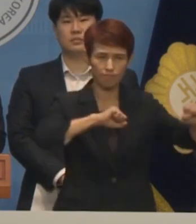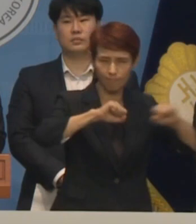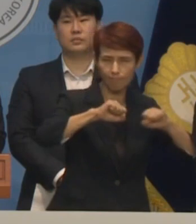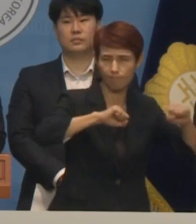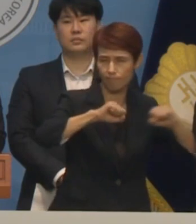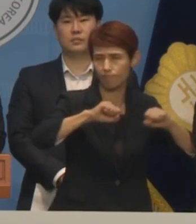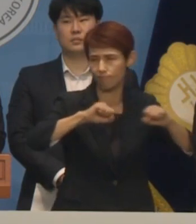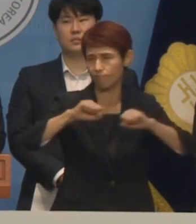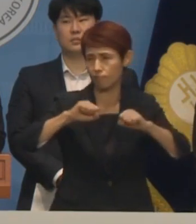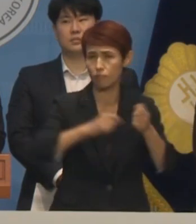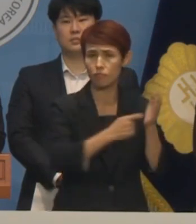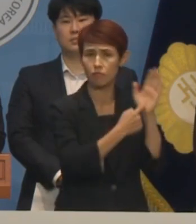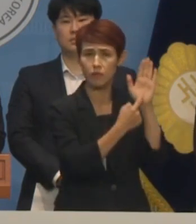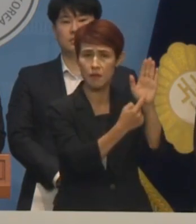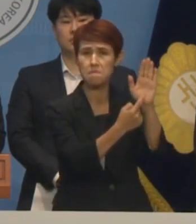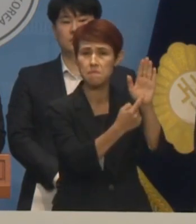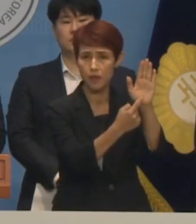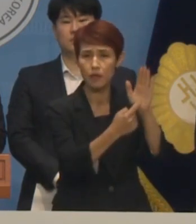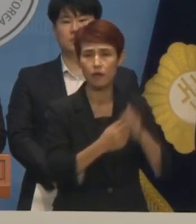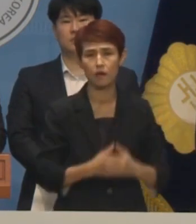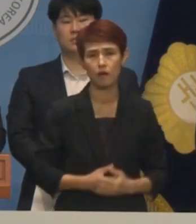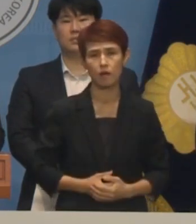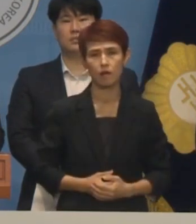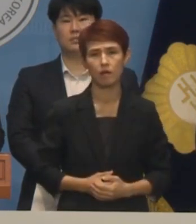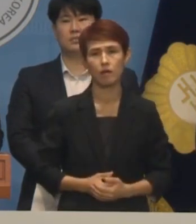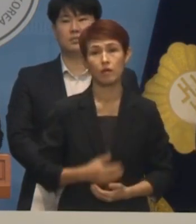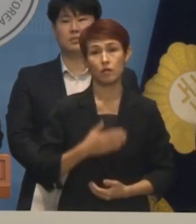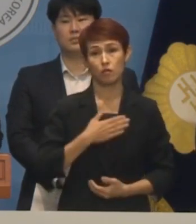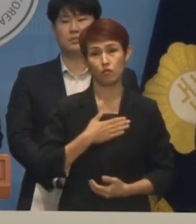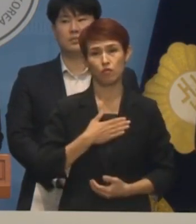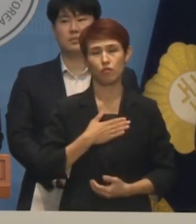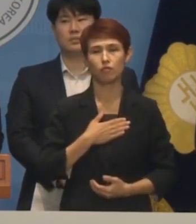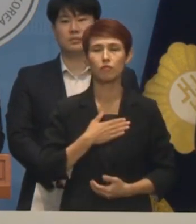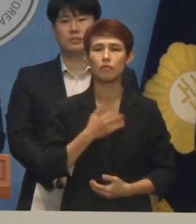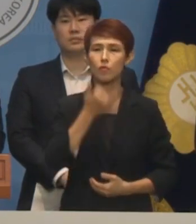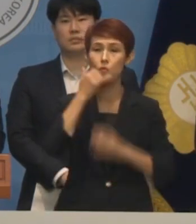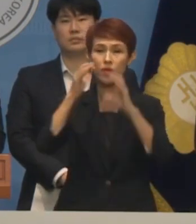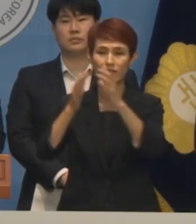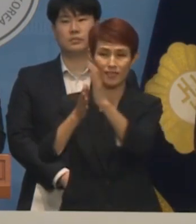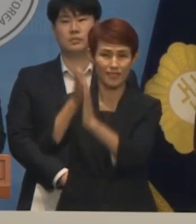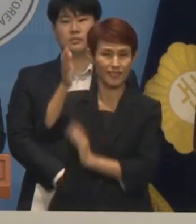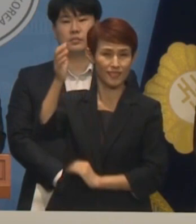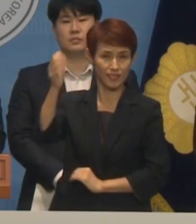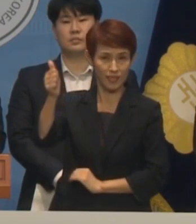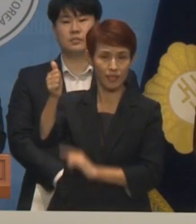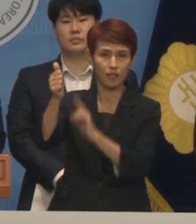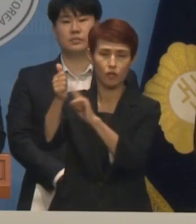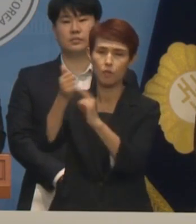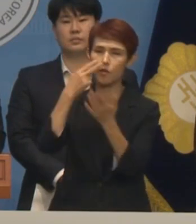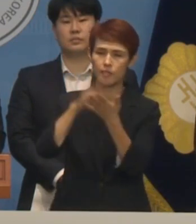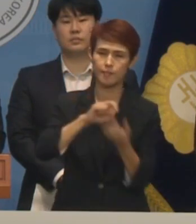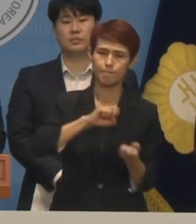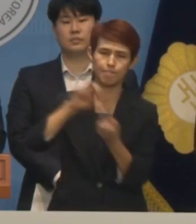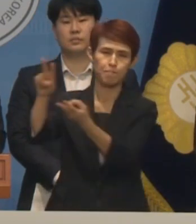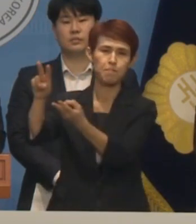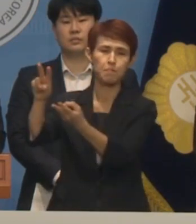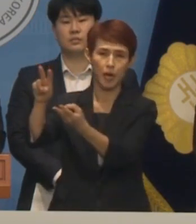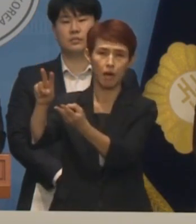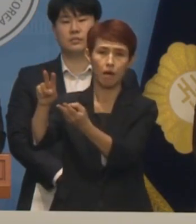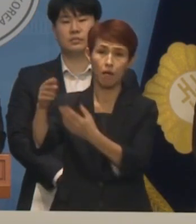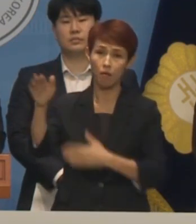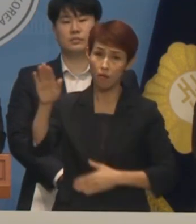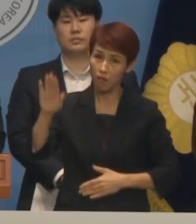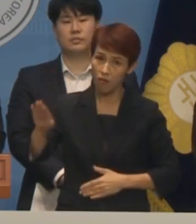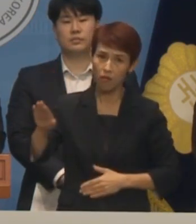활동들을 해왔다라고 말씀을 드렸습니다. 저 또한 카이 베그너 베를린 시장과 마테구 의회에 서한을 보냈습니다만